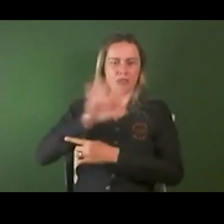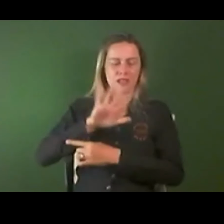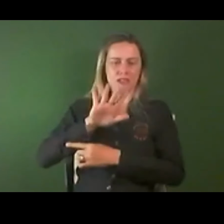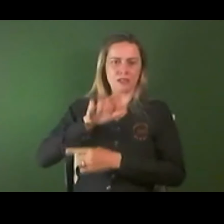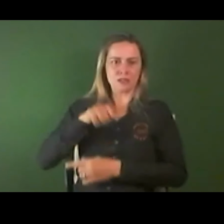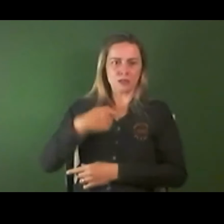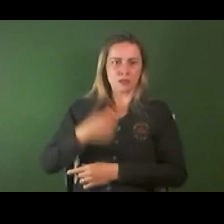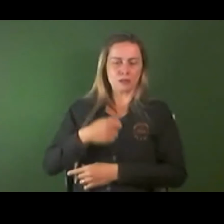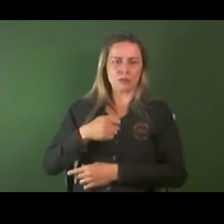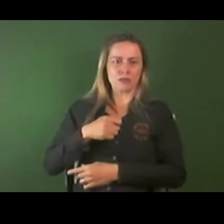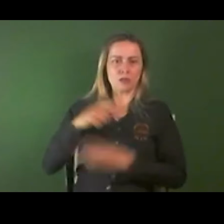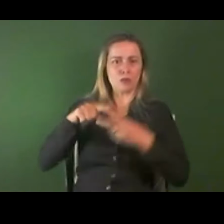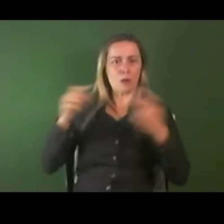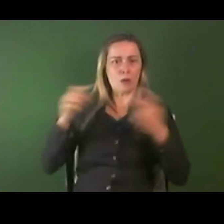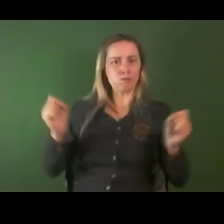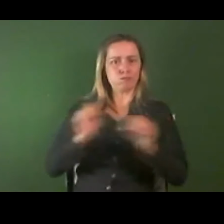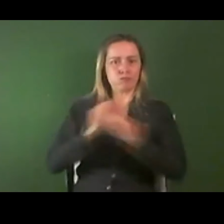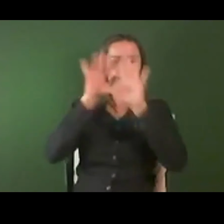as 2 bombas no Japão.